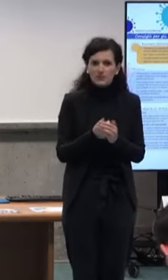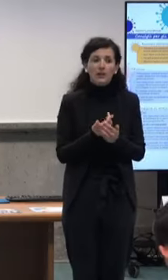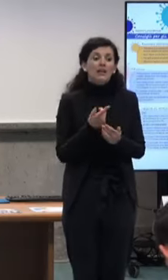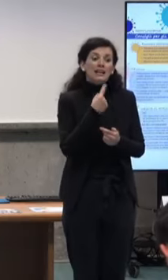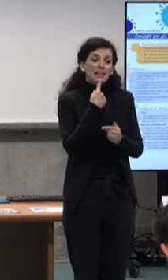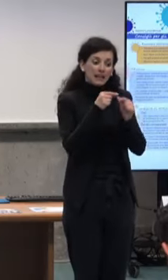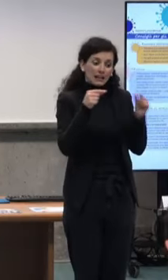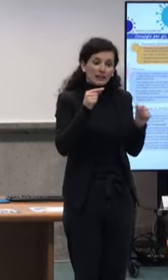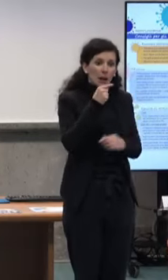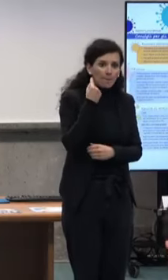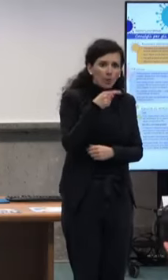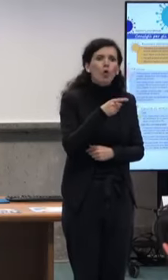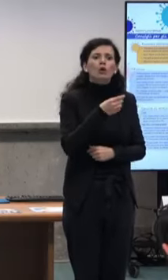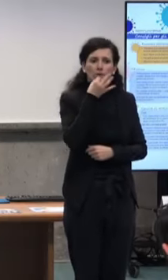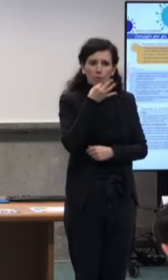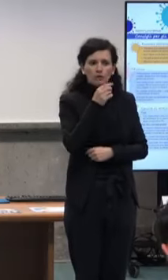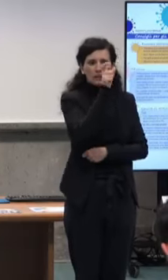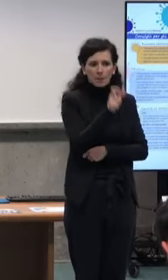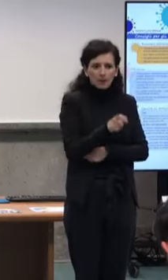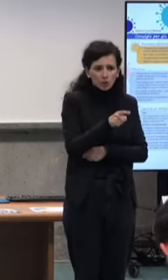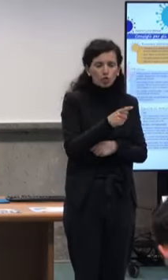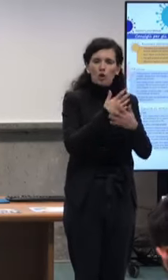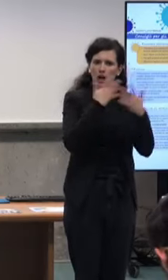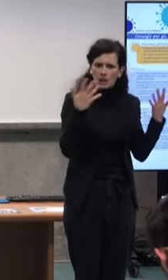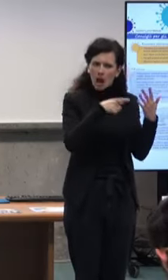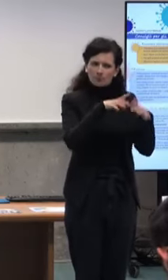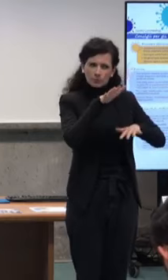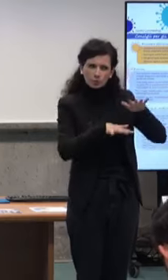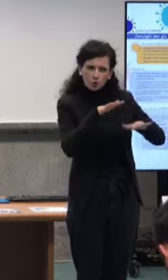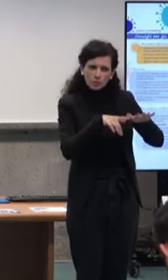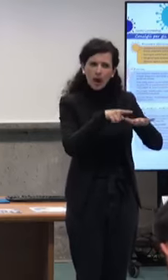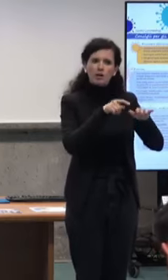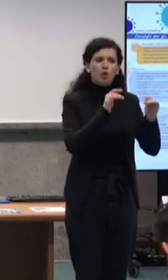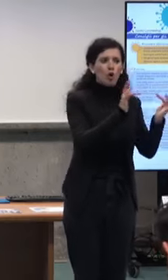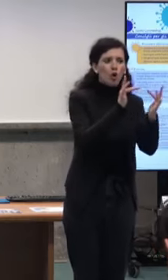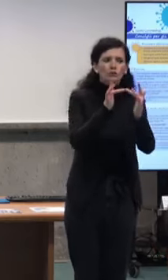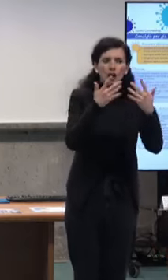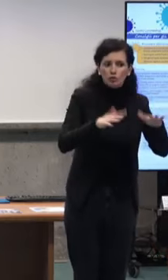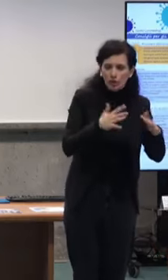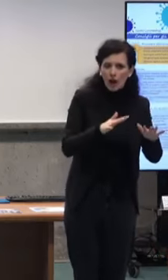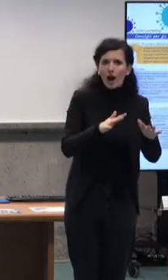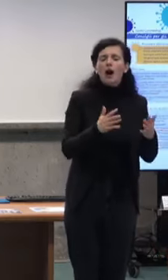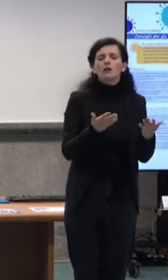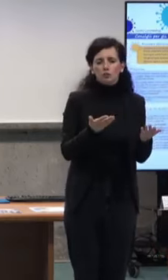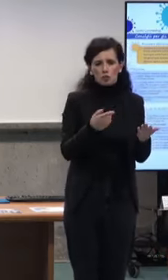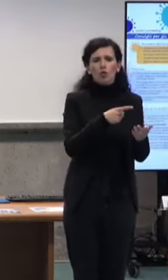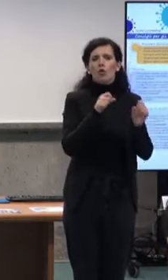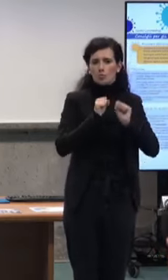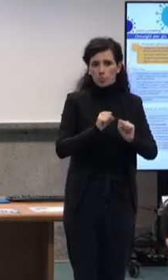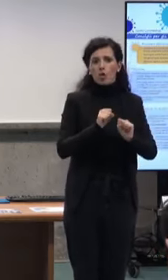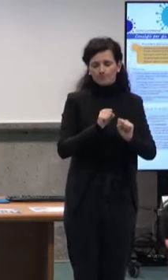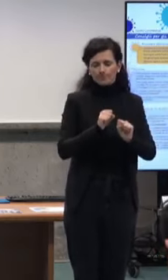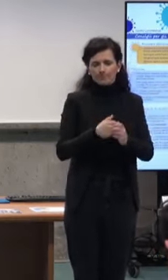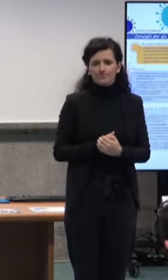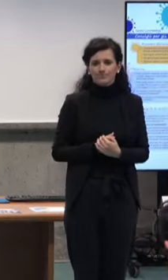cioè casi casi conclamati casi sospetti e contatti quindi questo questo è il punto